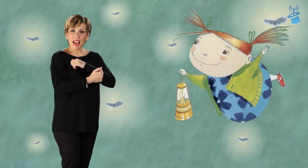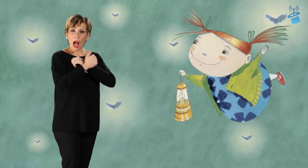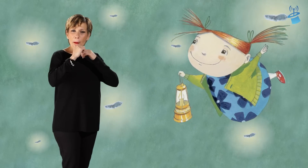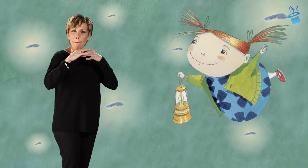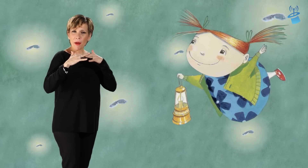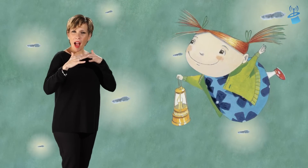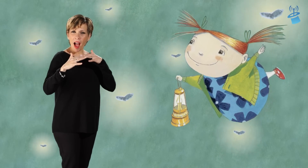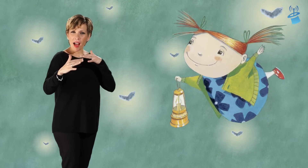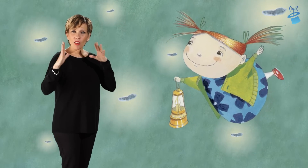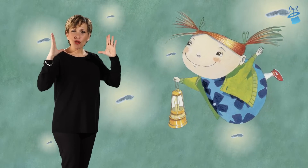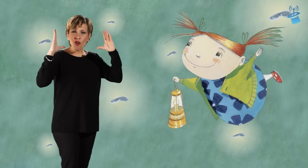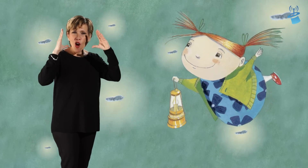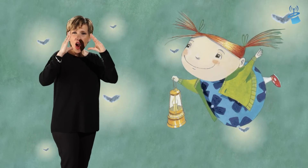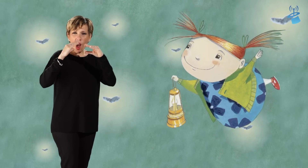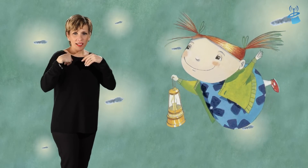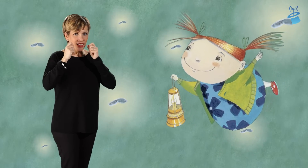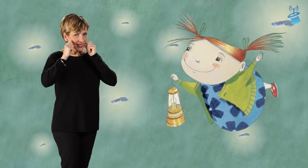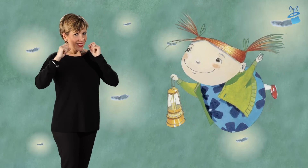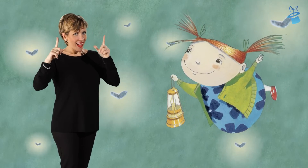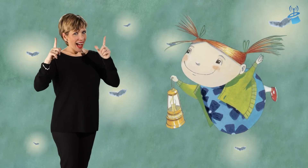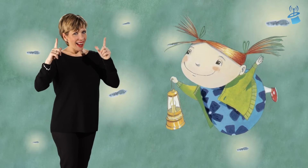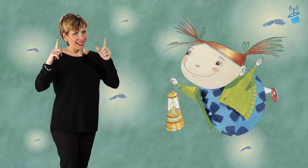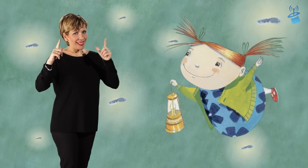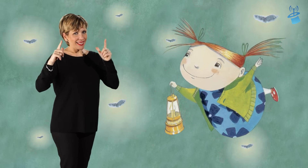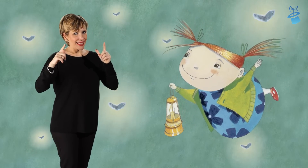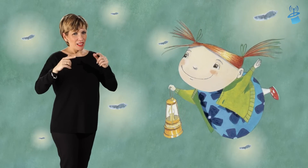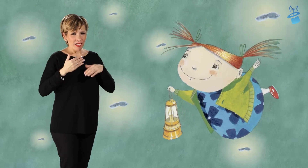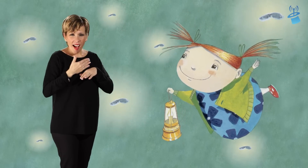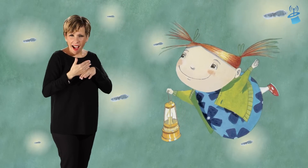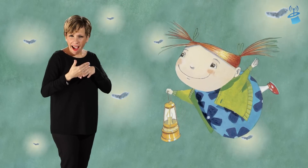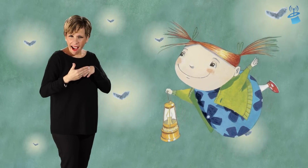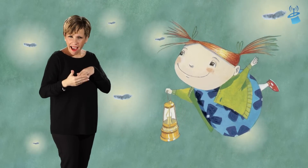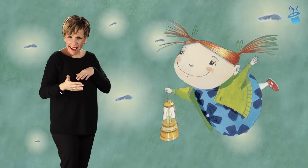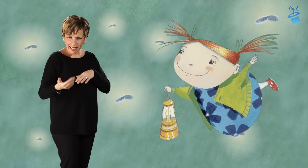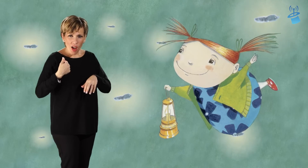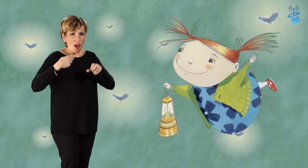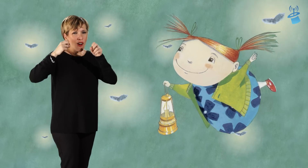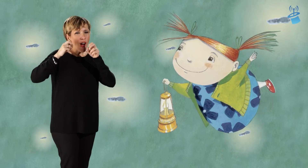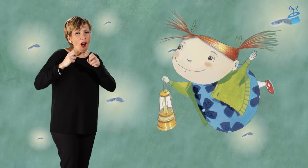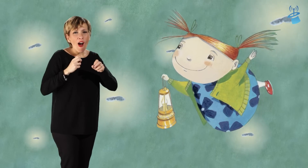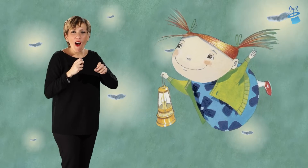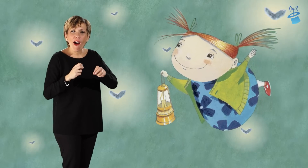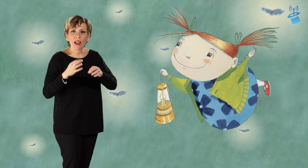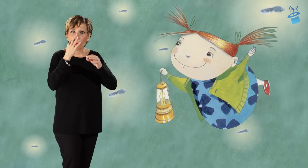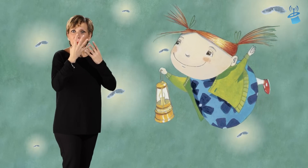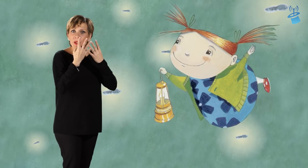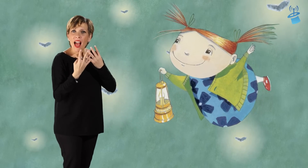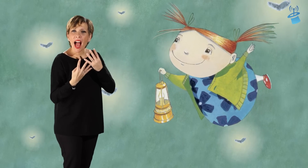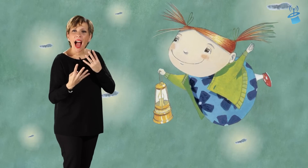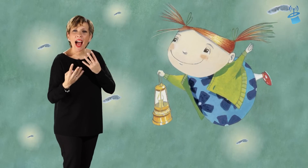D'estate in campagna starò sveglia fino a tardi. E poi correrò nei prati per andare a vedere